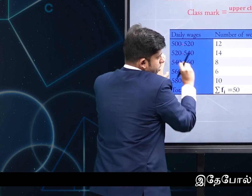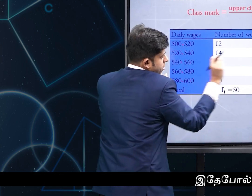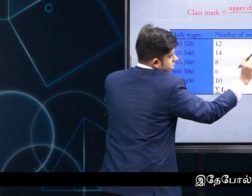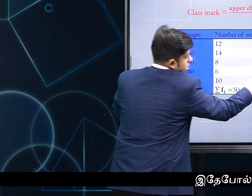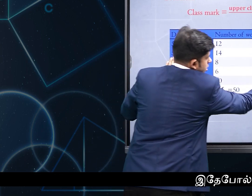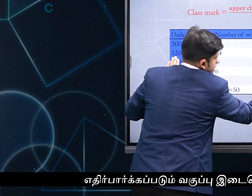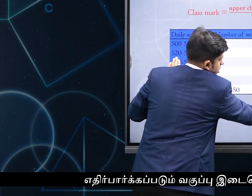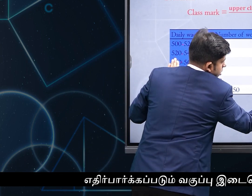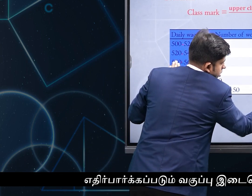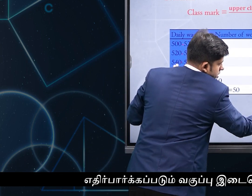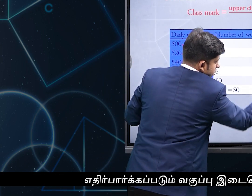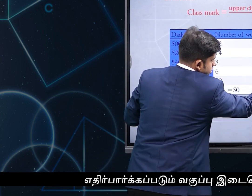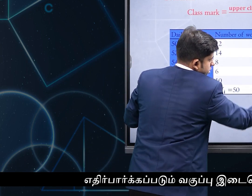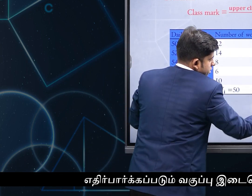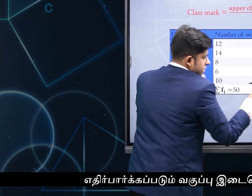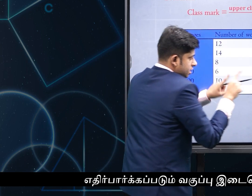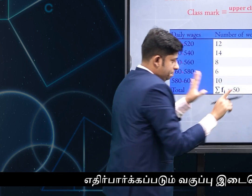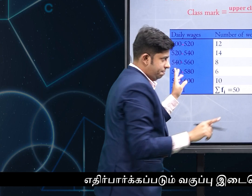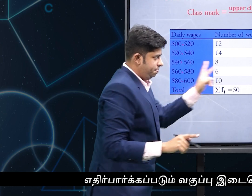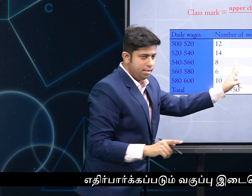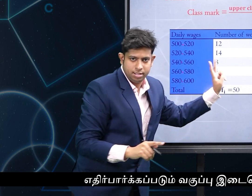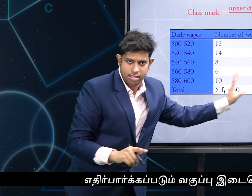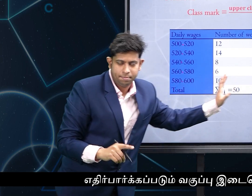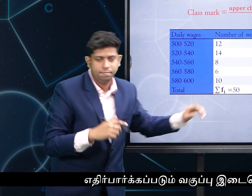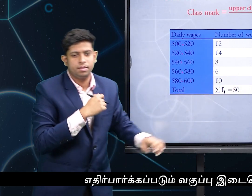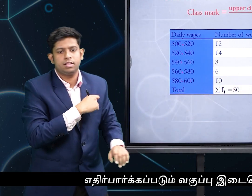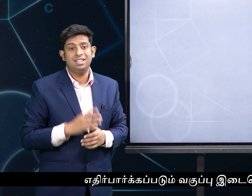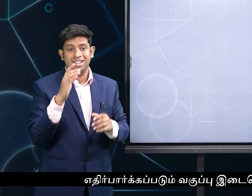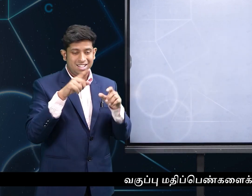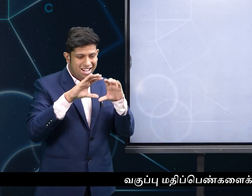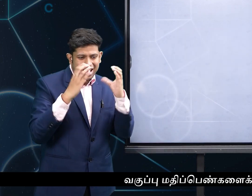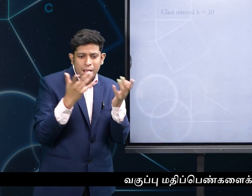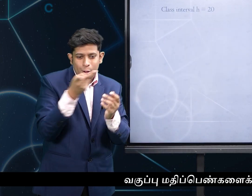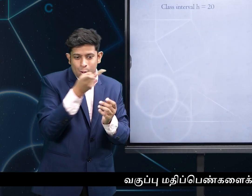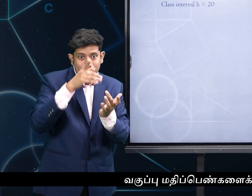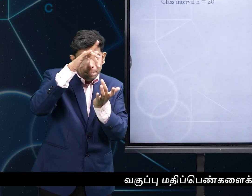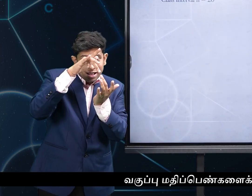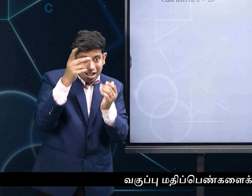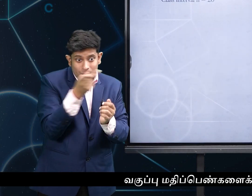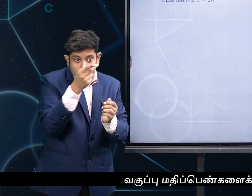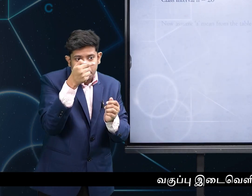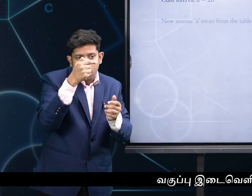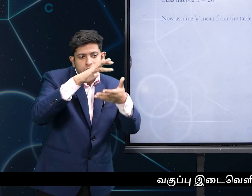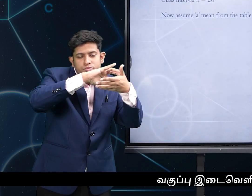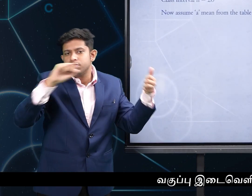இதேபோல் எதிர்பார்க்கப்படும் வகுப்பு இடைவெளிகளுக்கு மீதமுள்ள வகுப்பு மதிப்பெண்களை கண்டறியவும். வகுப்பு